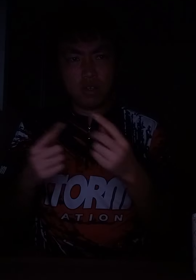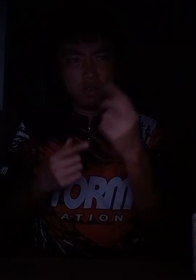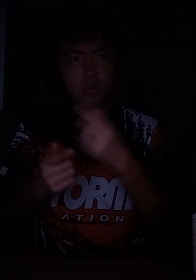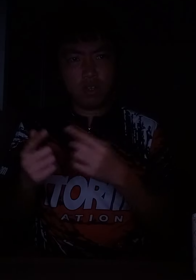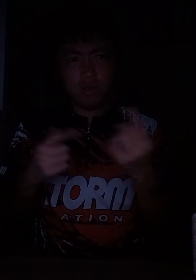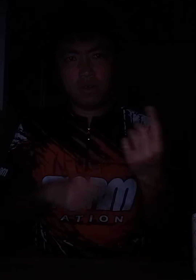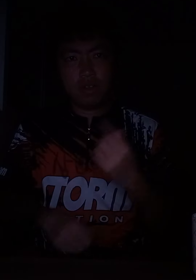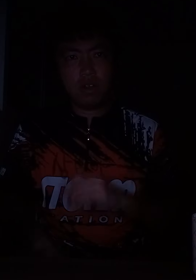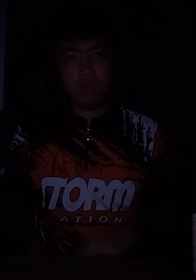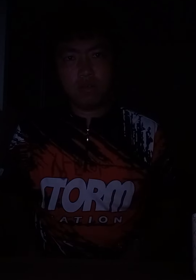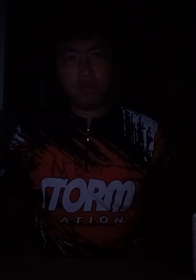쏟아냅니다.